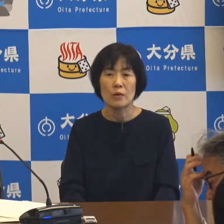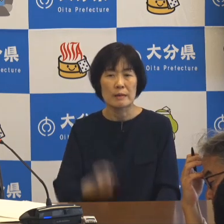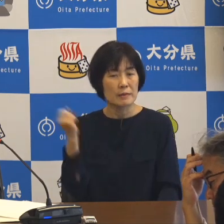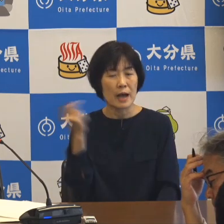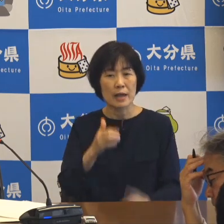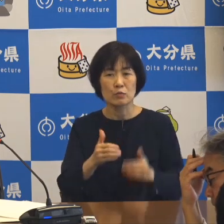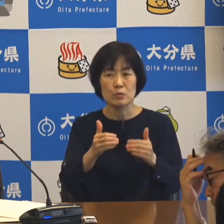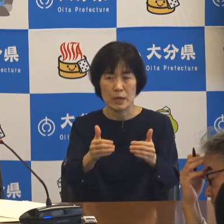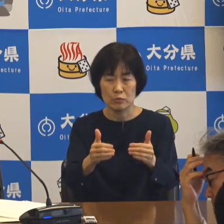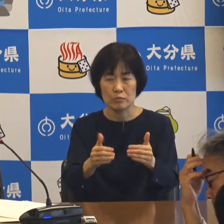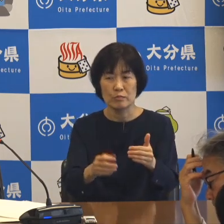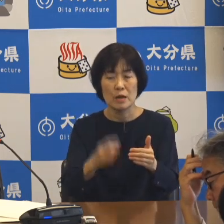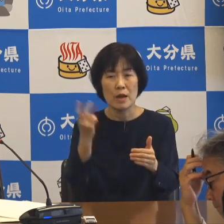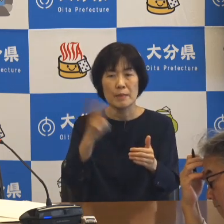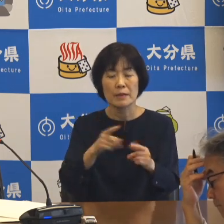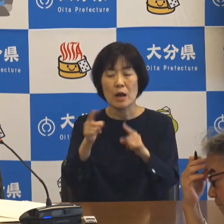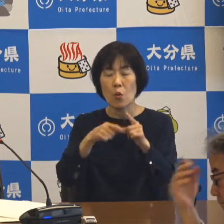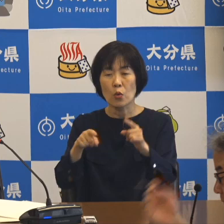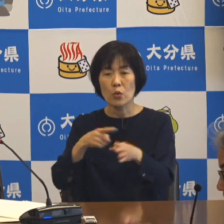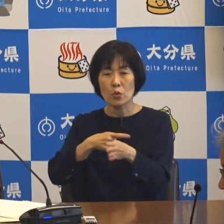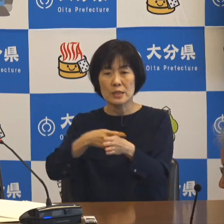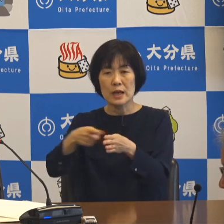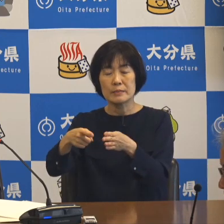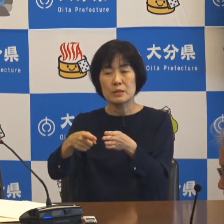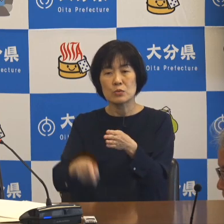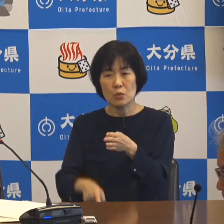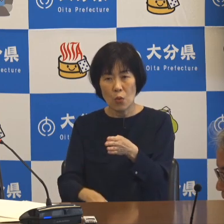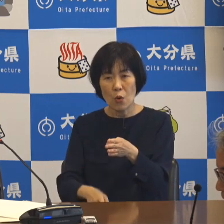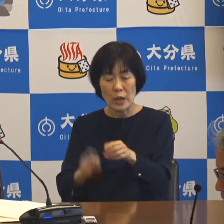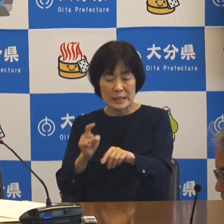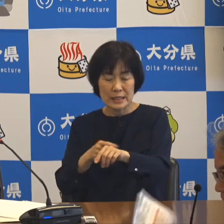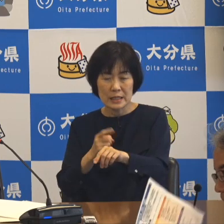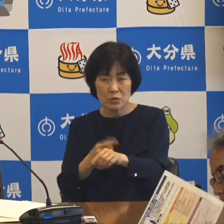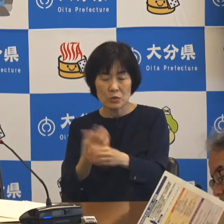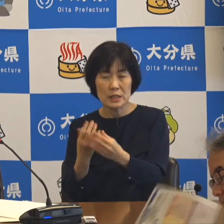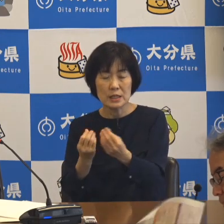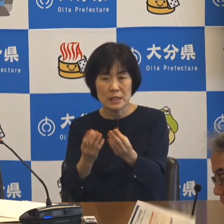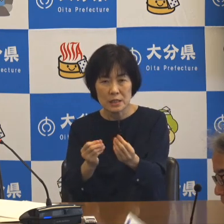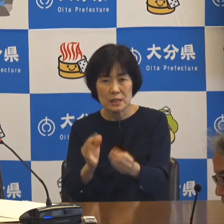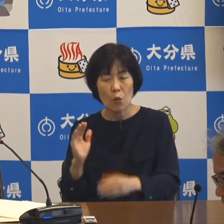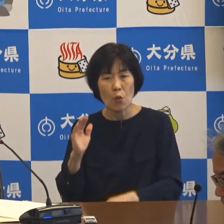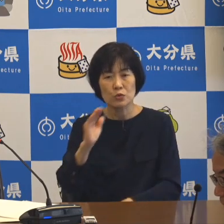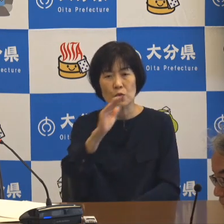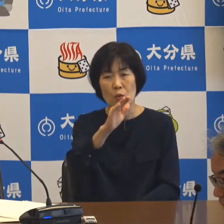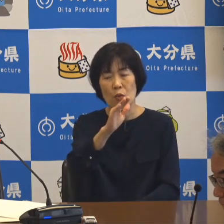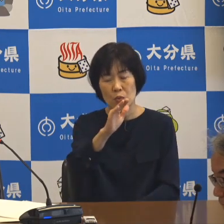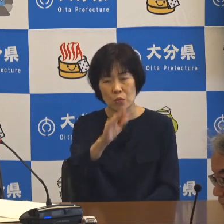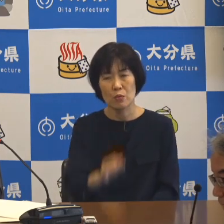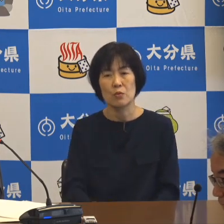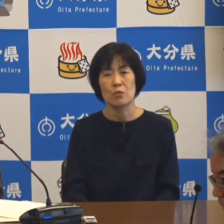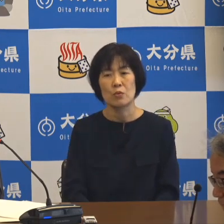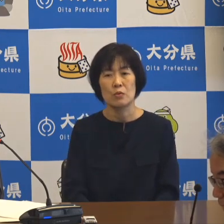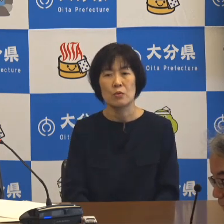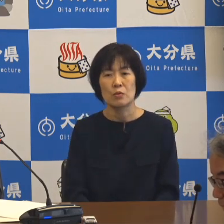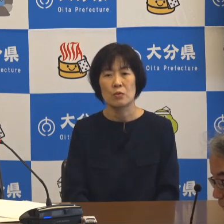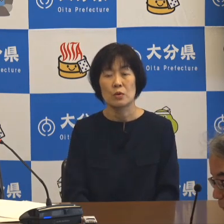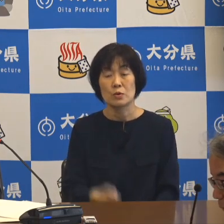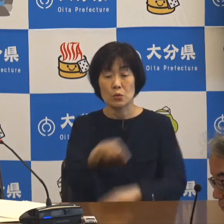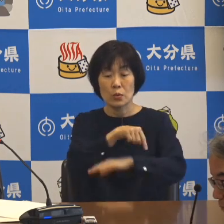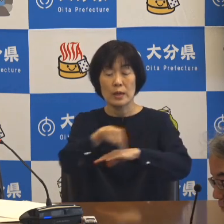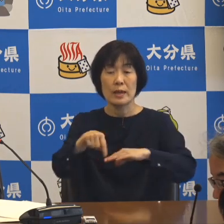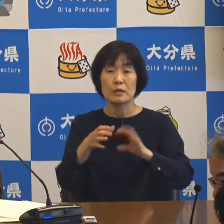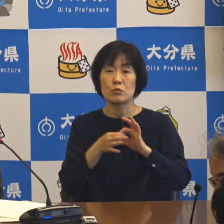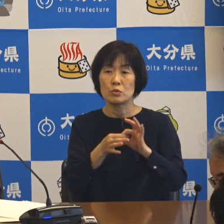そして公共サービスの質を維持、向上させていくということであります。まあ、この計画につきまし